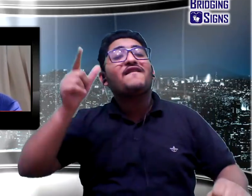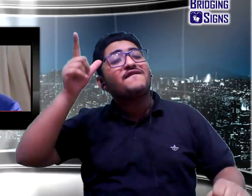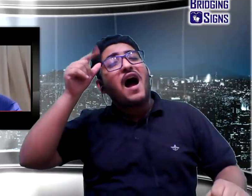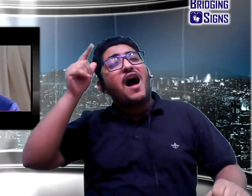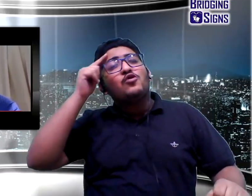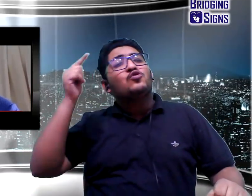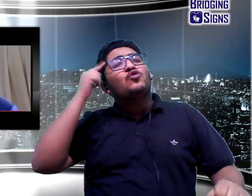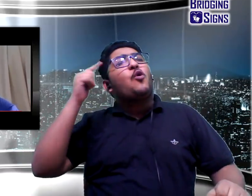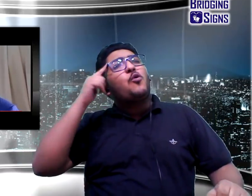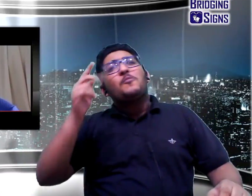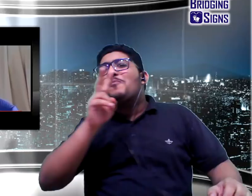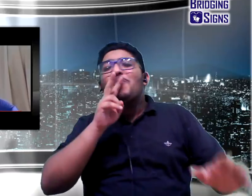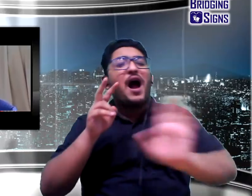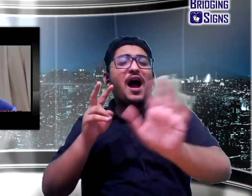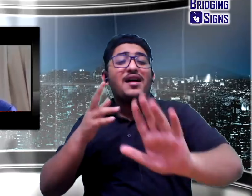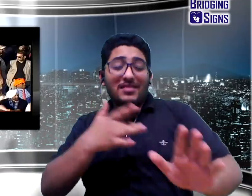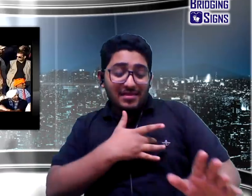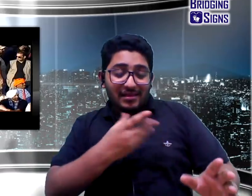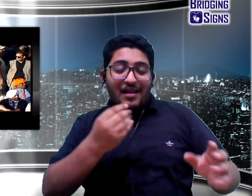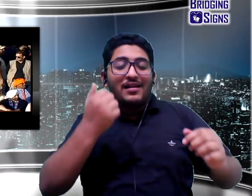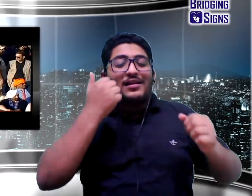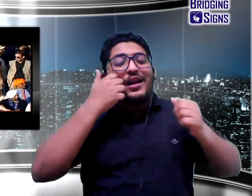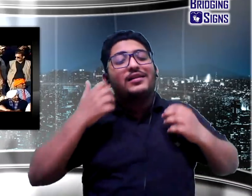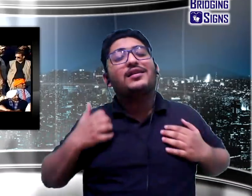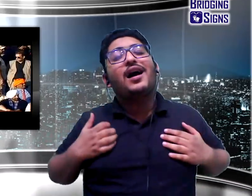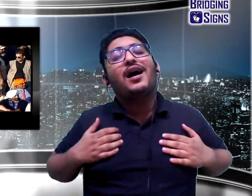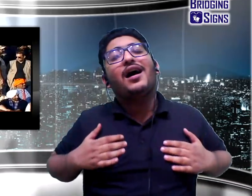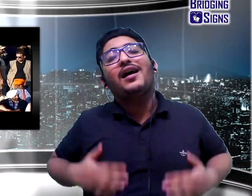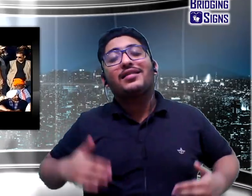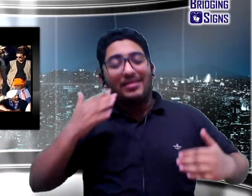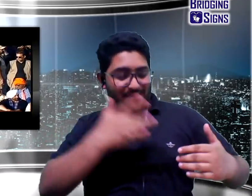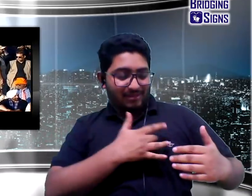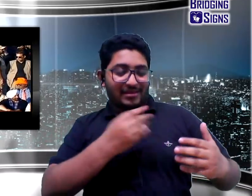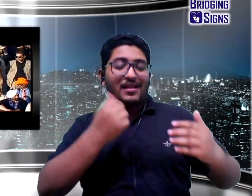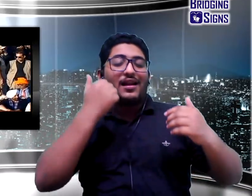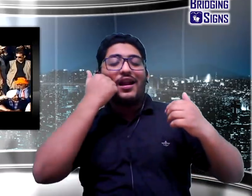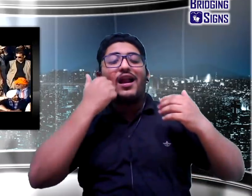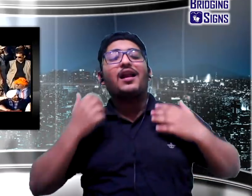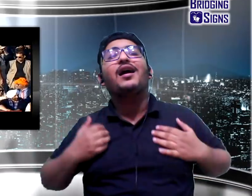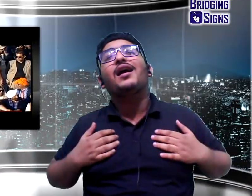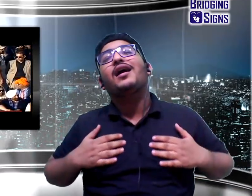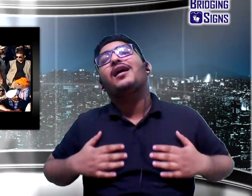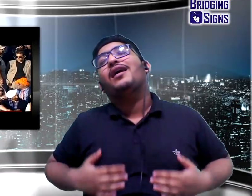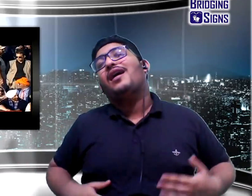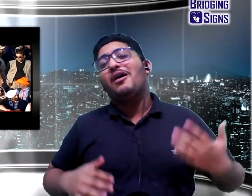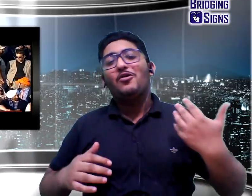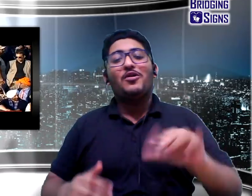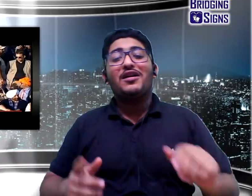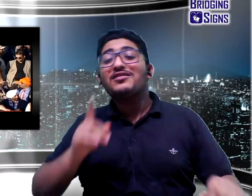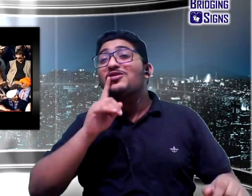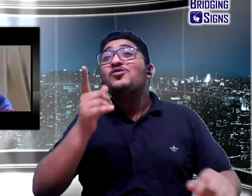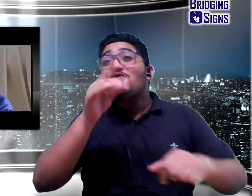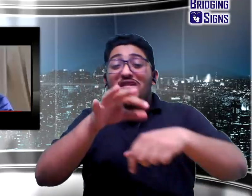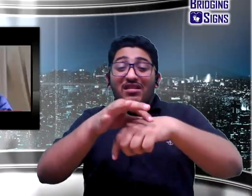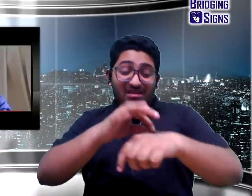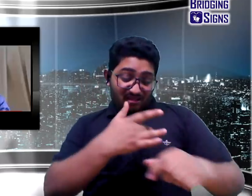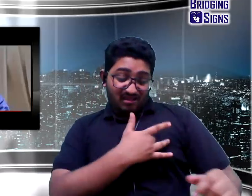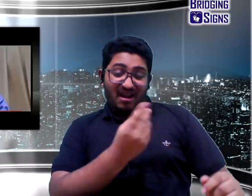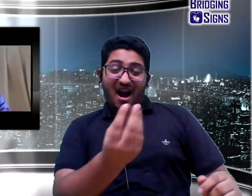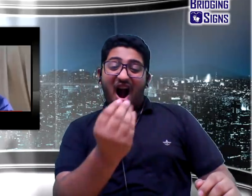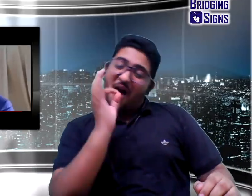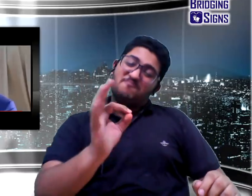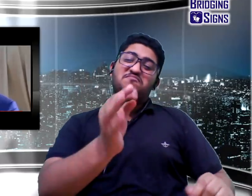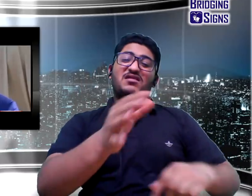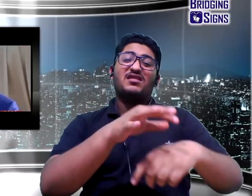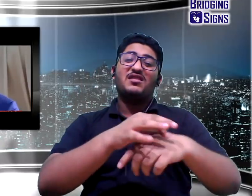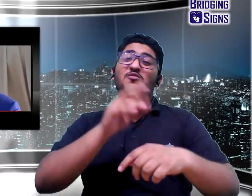ਡੁੱਬੀਆਂ ਮਾਵਾਂ ਦੇ ਸੀਨੇ ਵਿੱਚ ਠੰਡ ਪਾਉਣ ਦੀ ਏ, ਸੀਨੇ ਵਿੱਚ ਠੰਡ ਪਾਉਣ ਦੀ ਏ। ਇਹ ਗੱਲ ਇਨਸਾਨੀ ਦਿਲ ਦੀ ਹੈ,